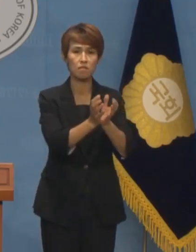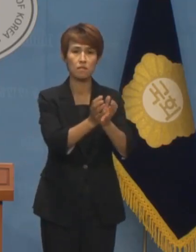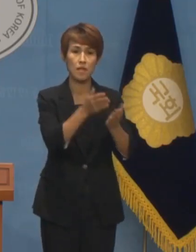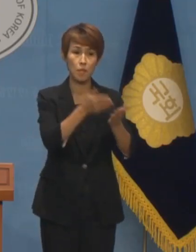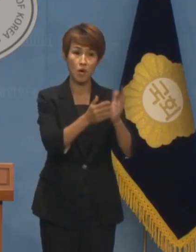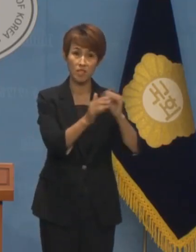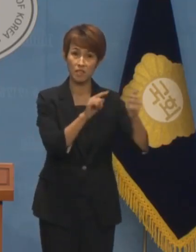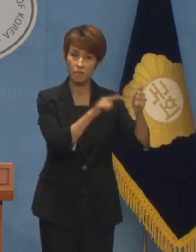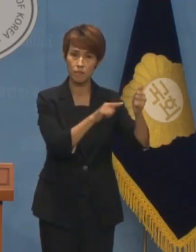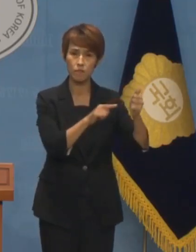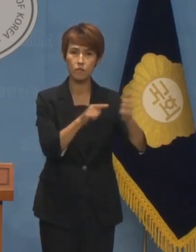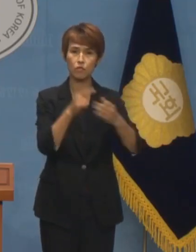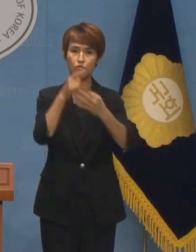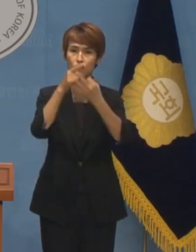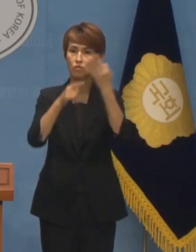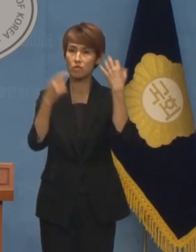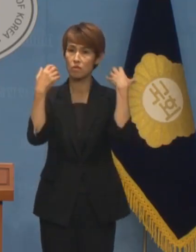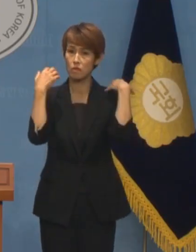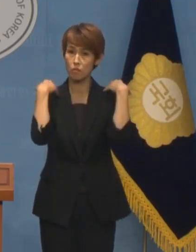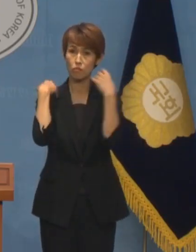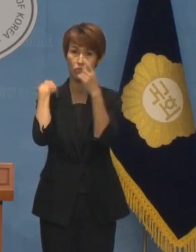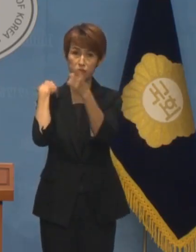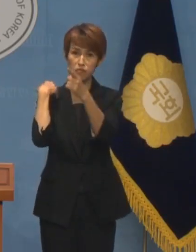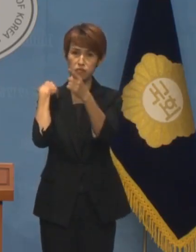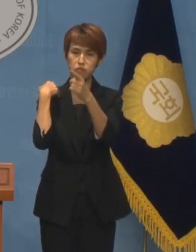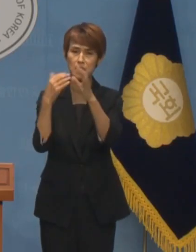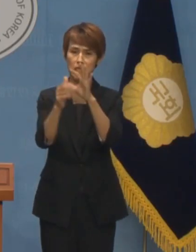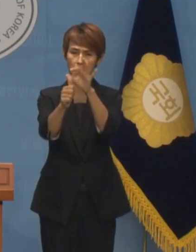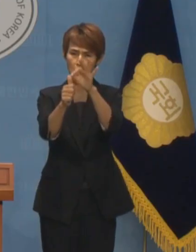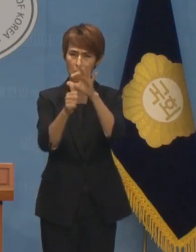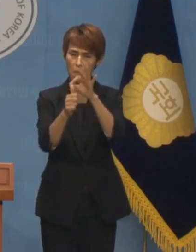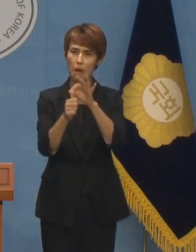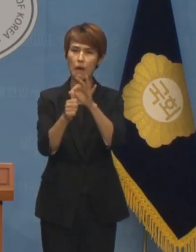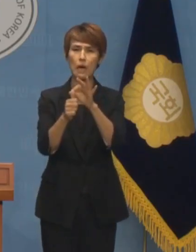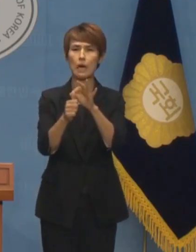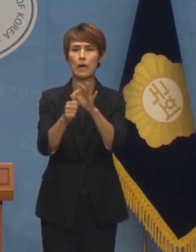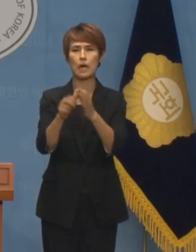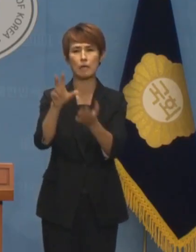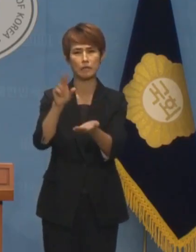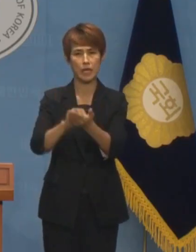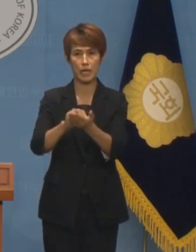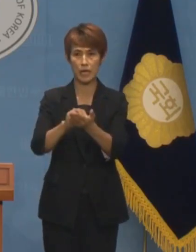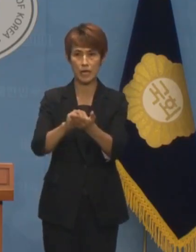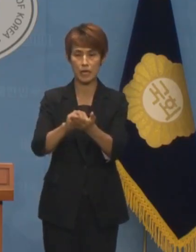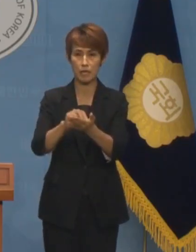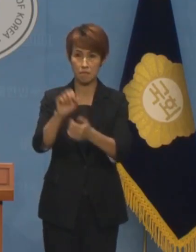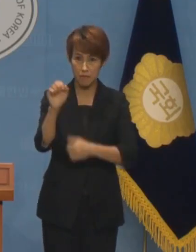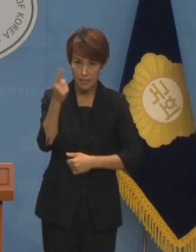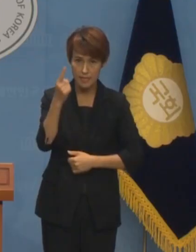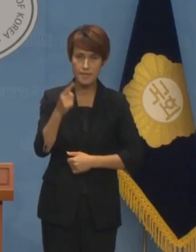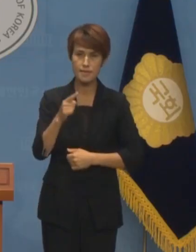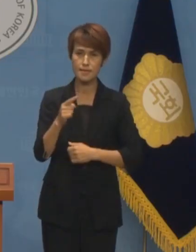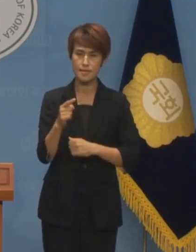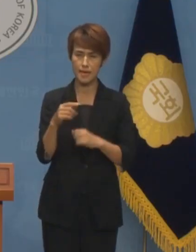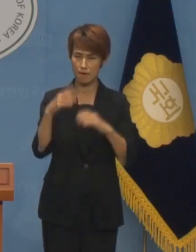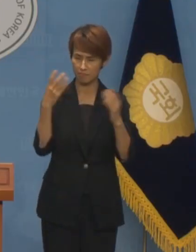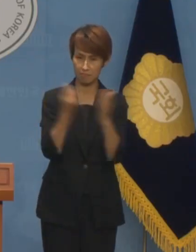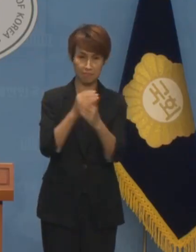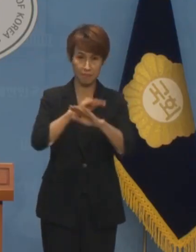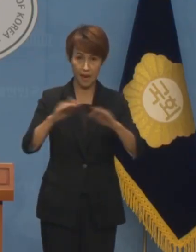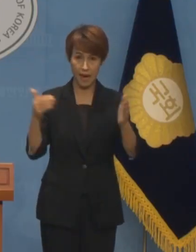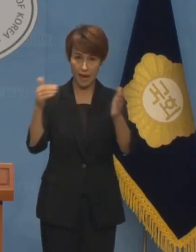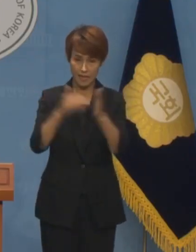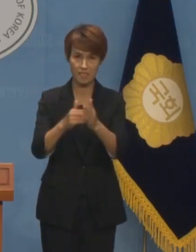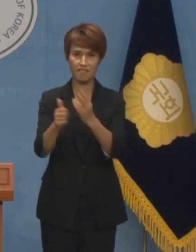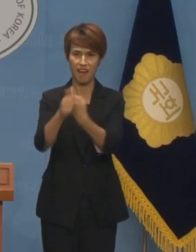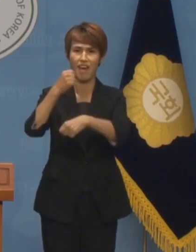원내대변인은 윤석열 정부의 인재풀이 고갈 날 때까지 탄핵할 것이라며 공영방송을